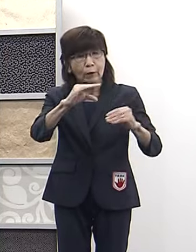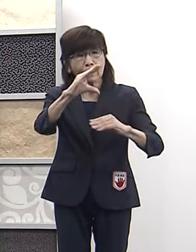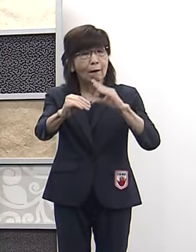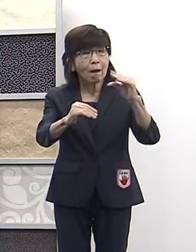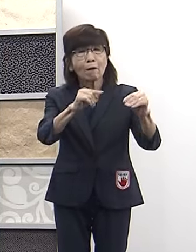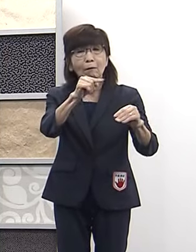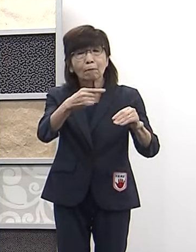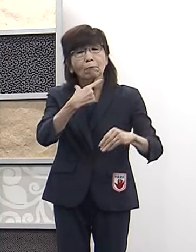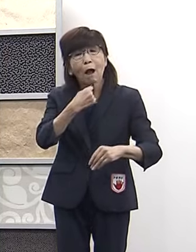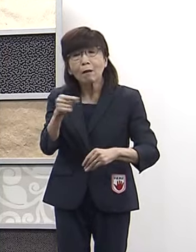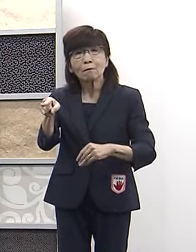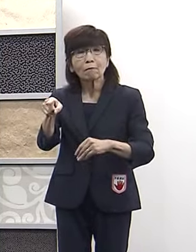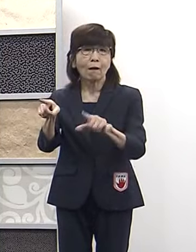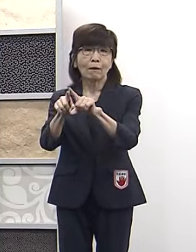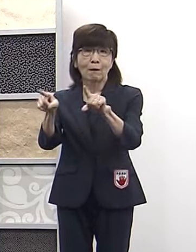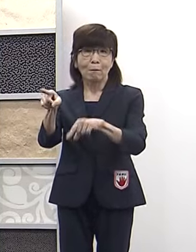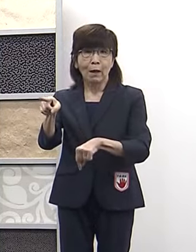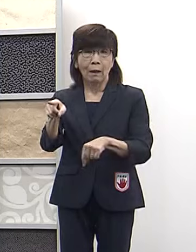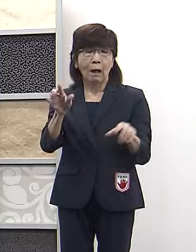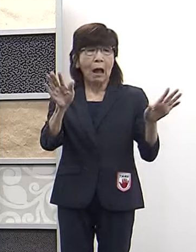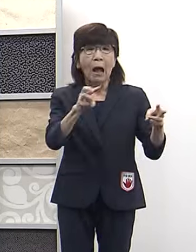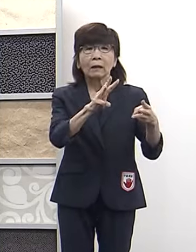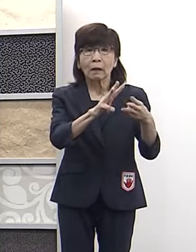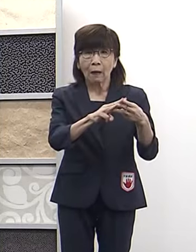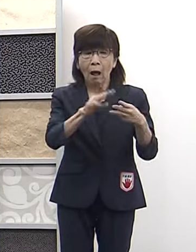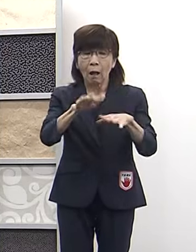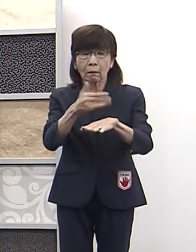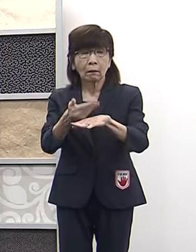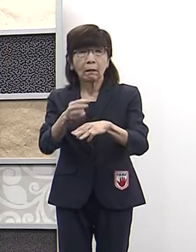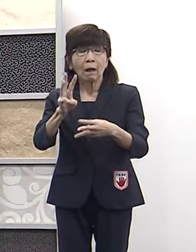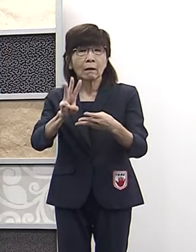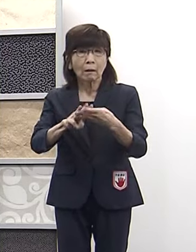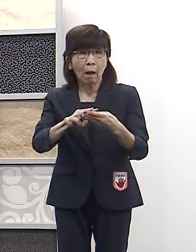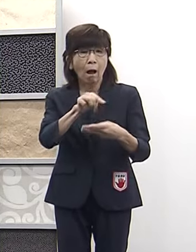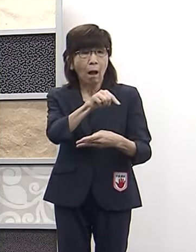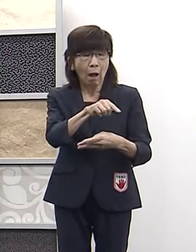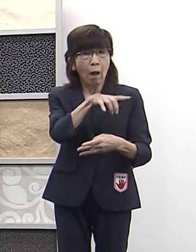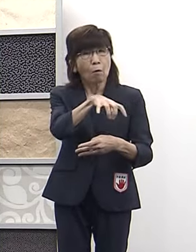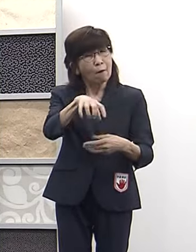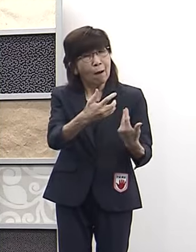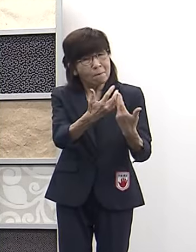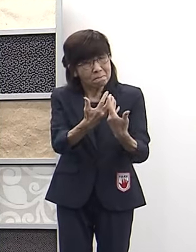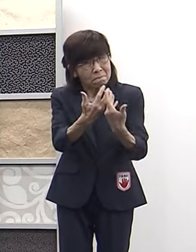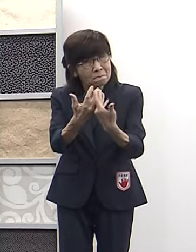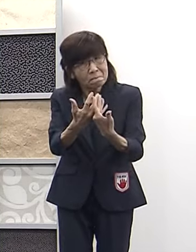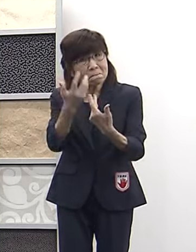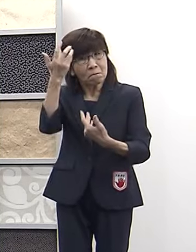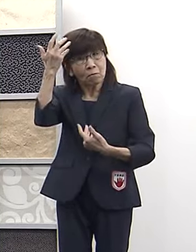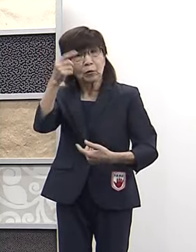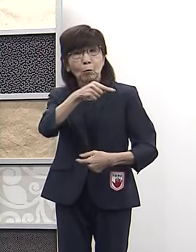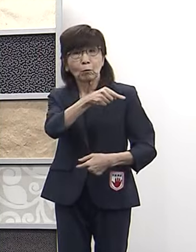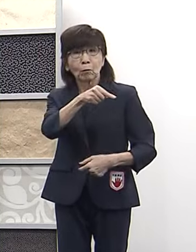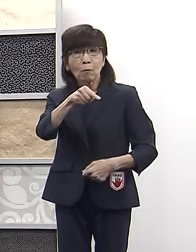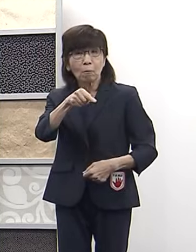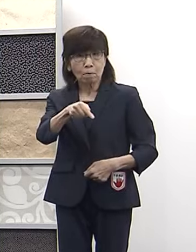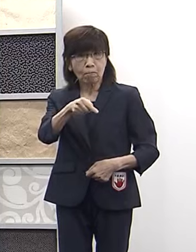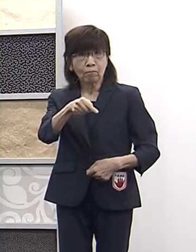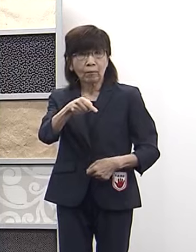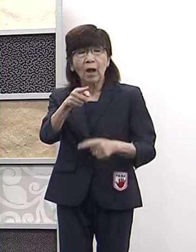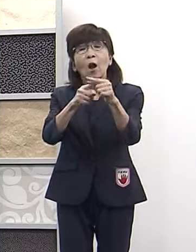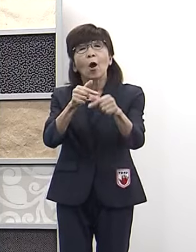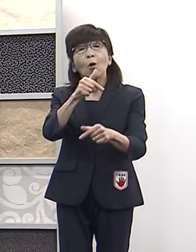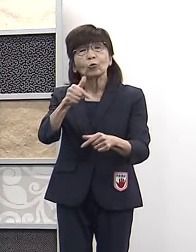想定されますが、羽田空港、あるいは成田空港は大変な混雑が予測、想定される上に、中部